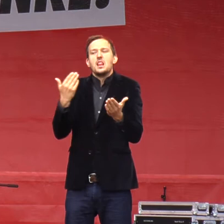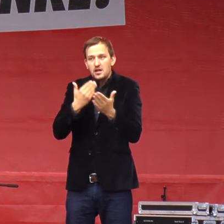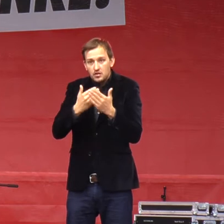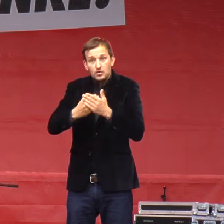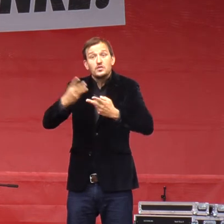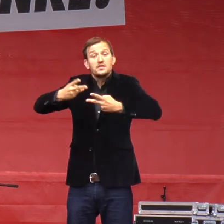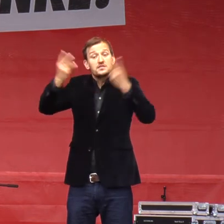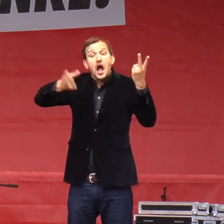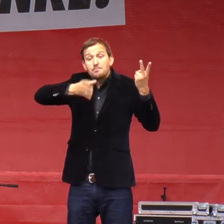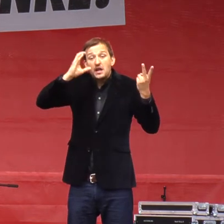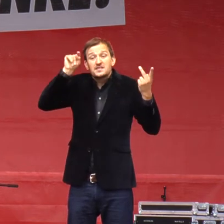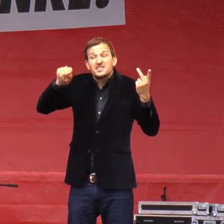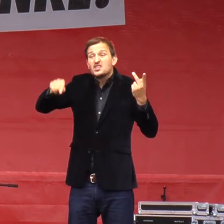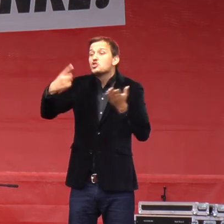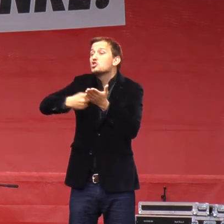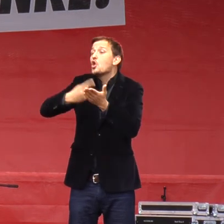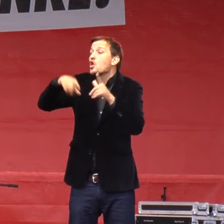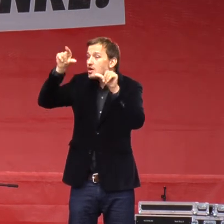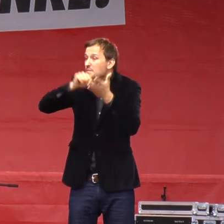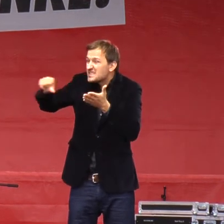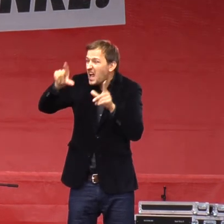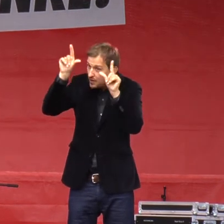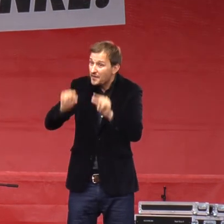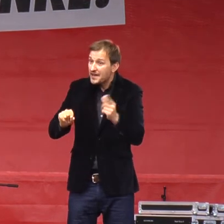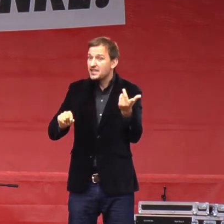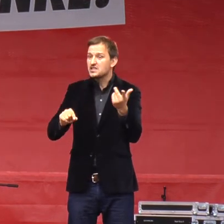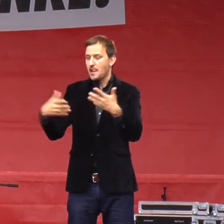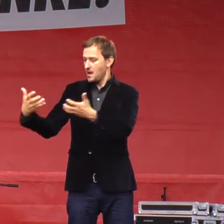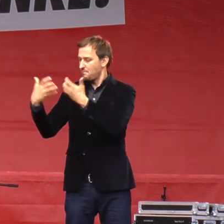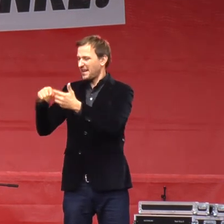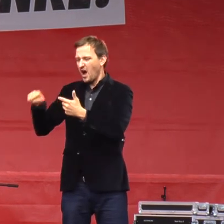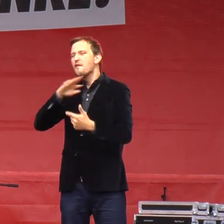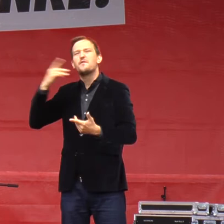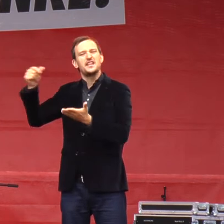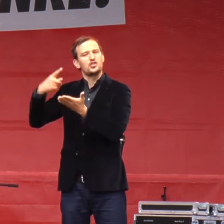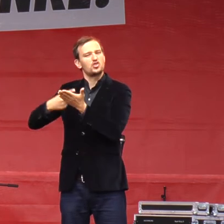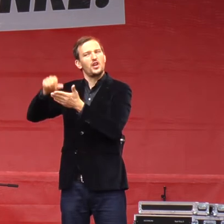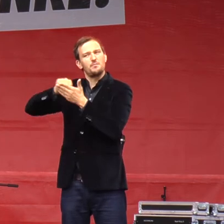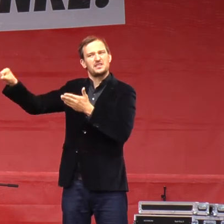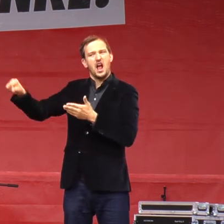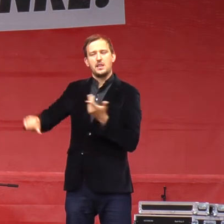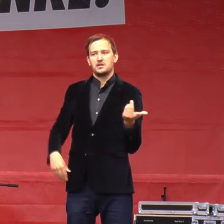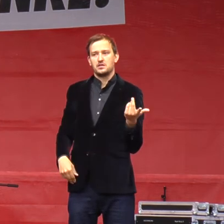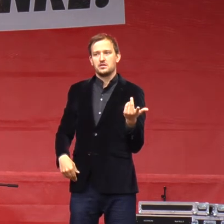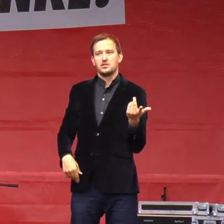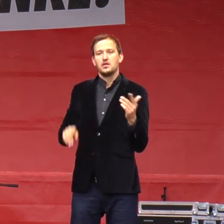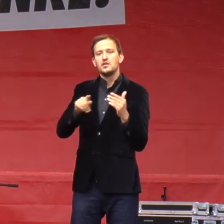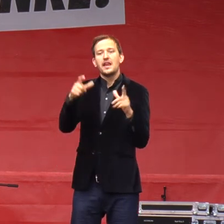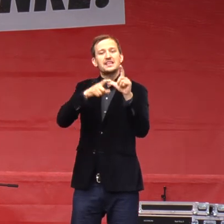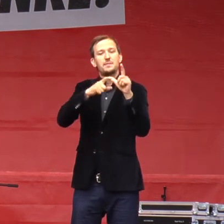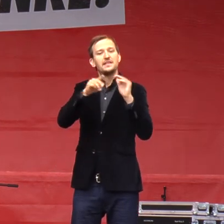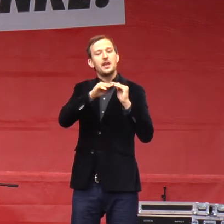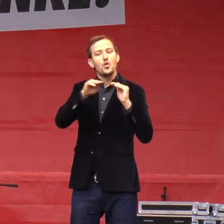Starbuck weniger Steuer bezahlt als der Bäcker um die Ecke. Und es hat schon gereicht, nach oben zu treiben. Und dann